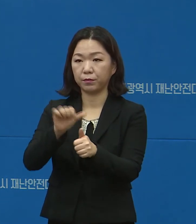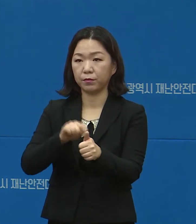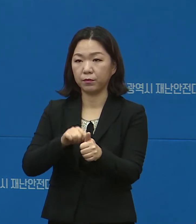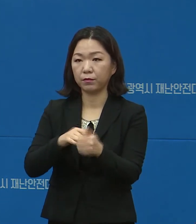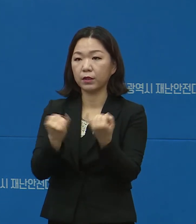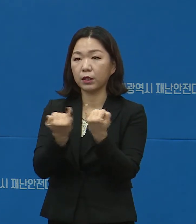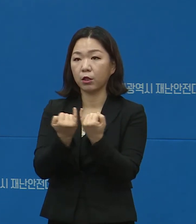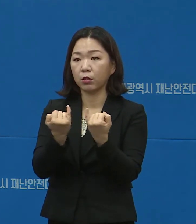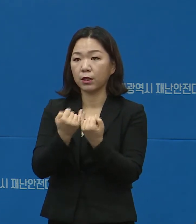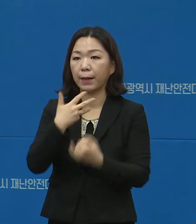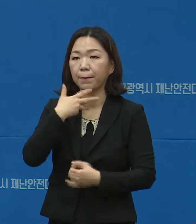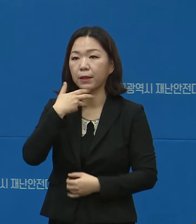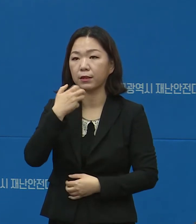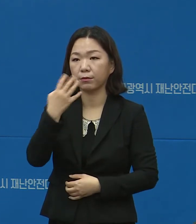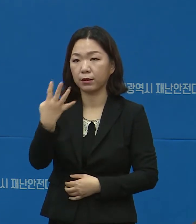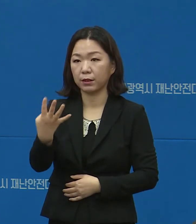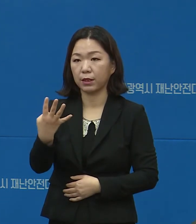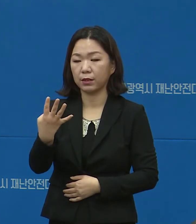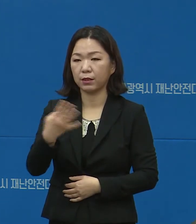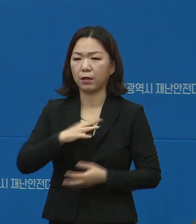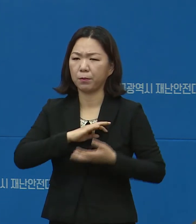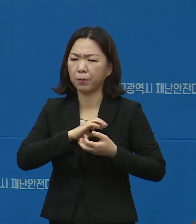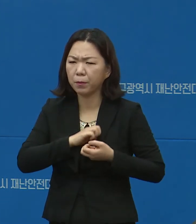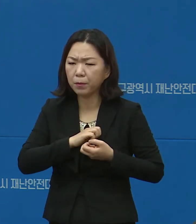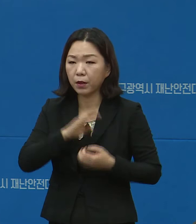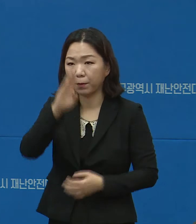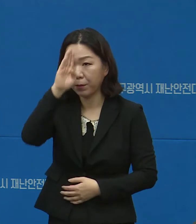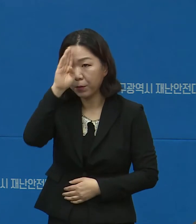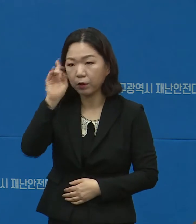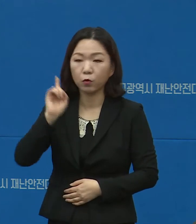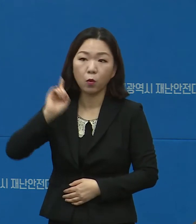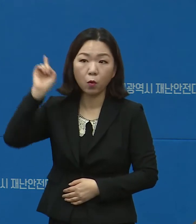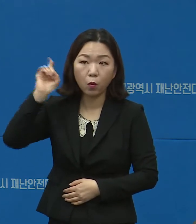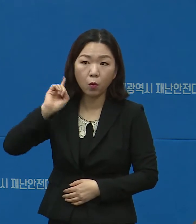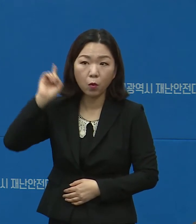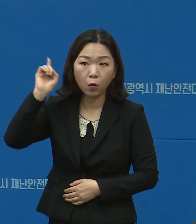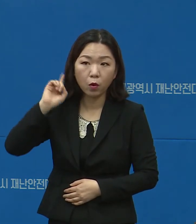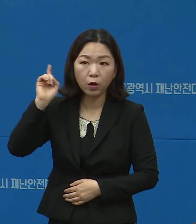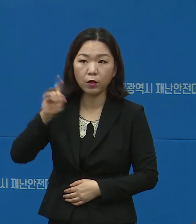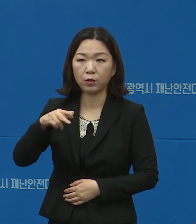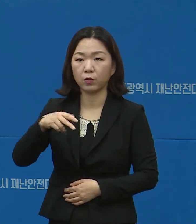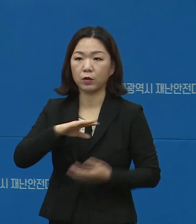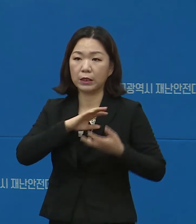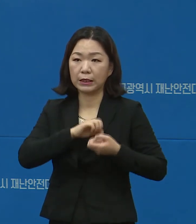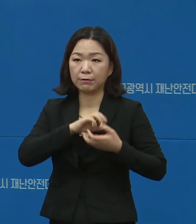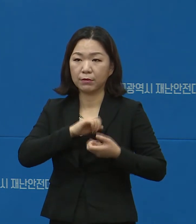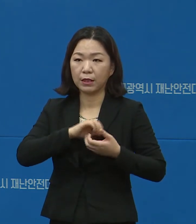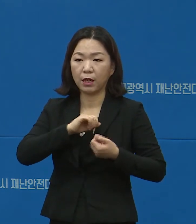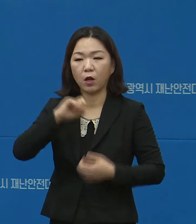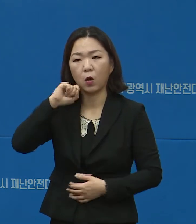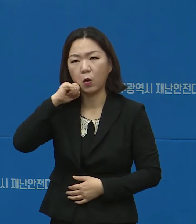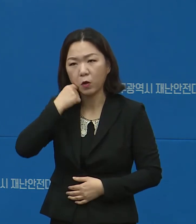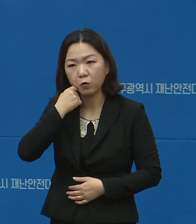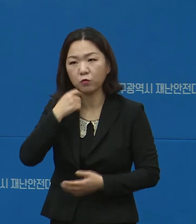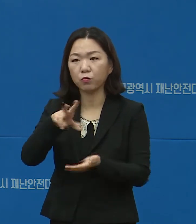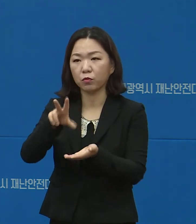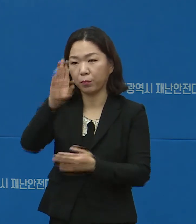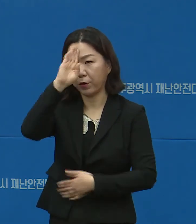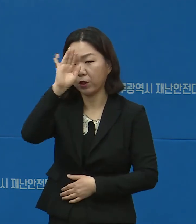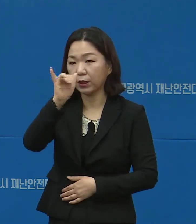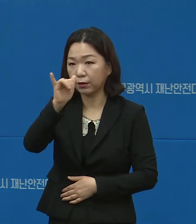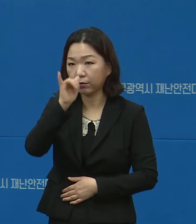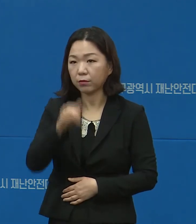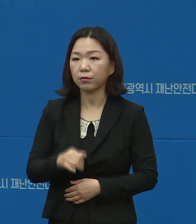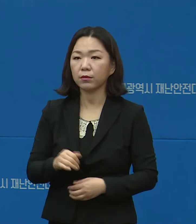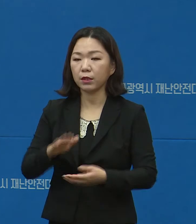여자 84세십니다. 협심증 고혈압 허혈성 심부전이 있으셨습니다. 발열이